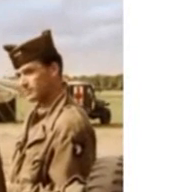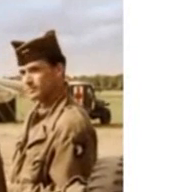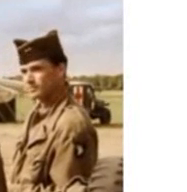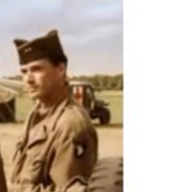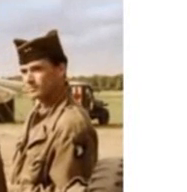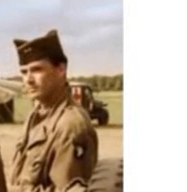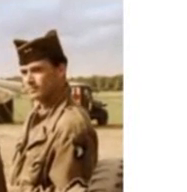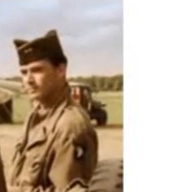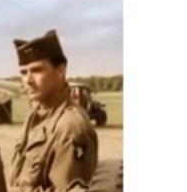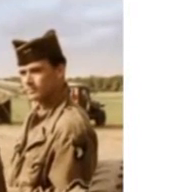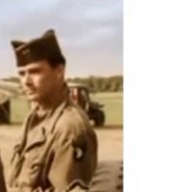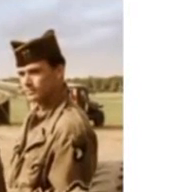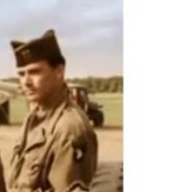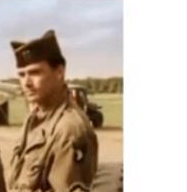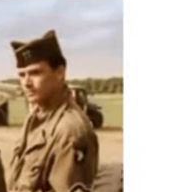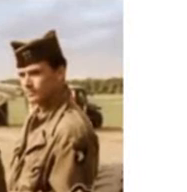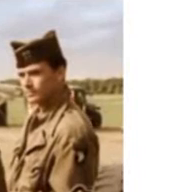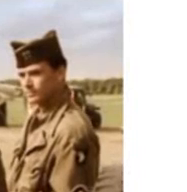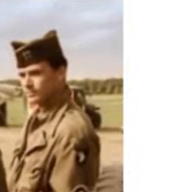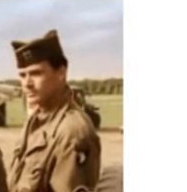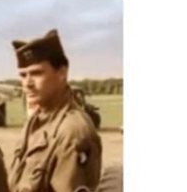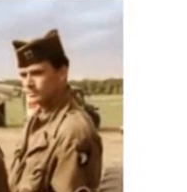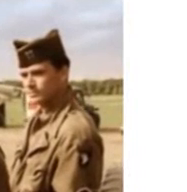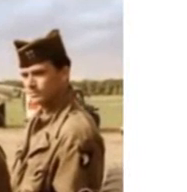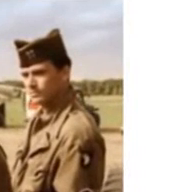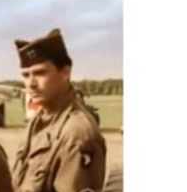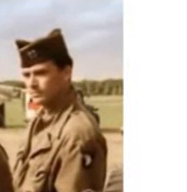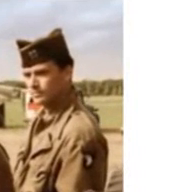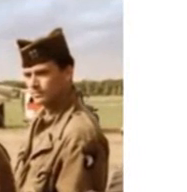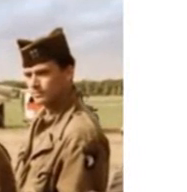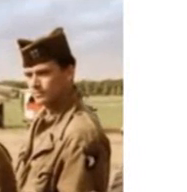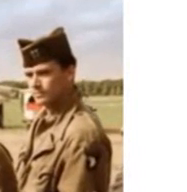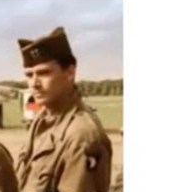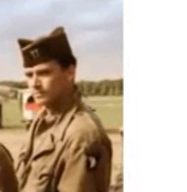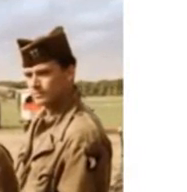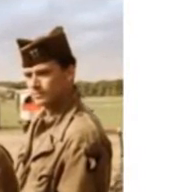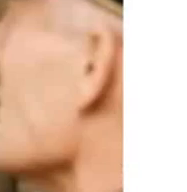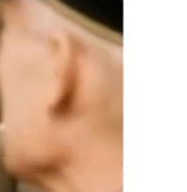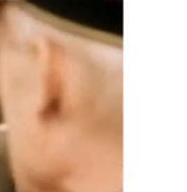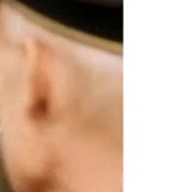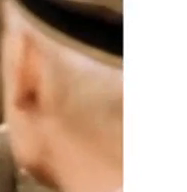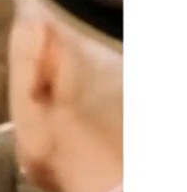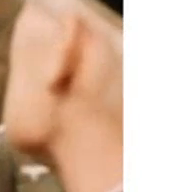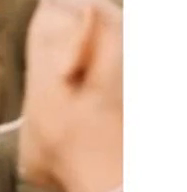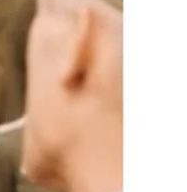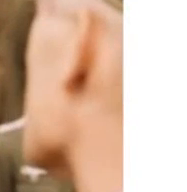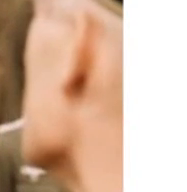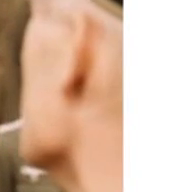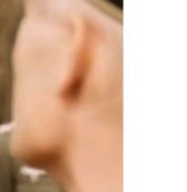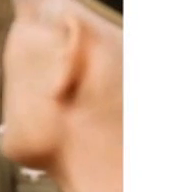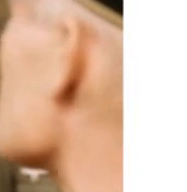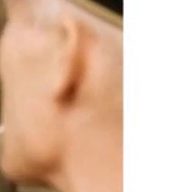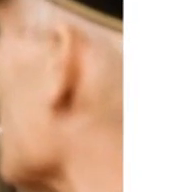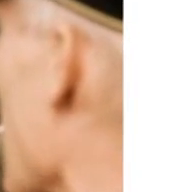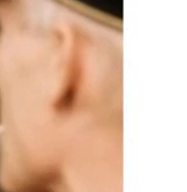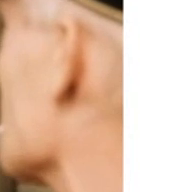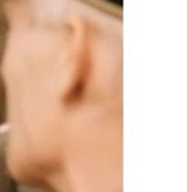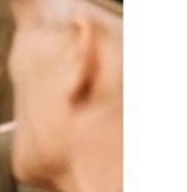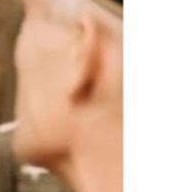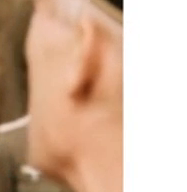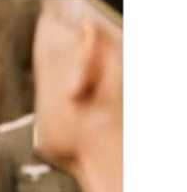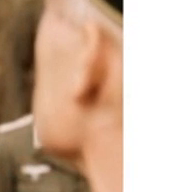gmp eine G BES truppe Special group die inand ein